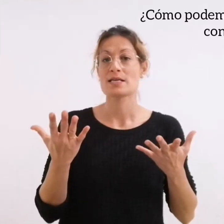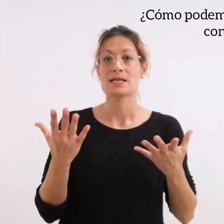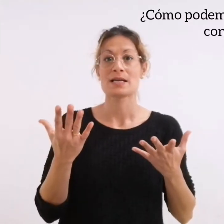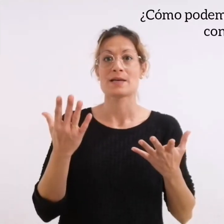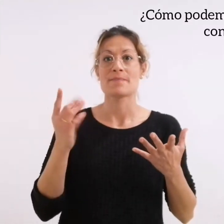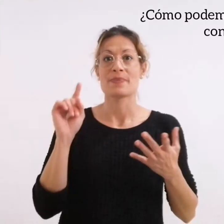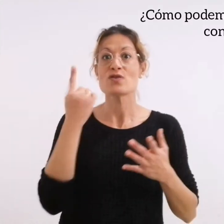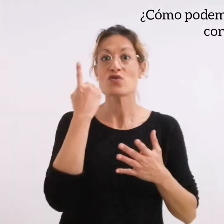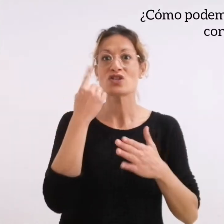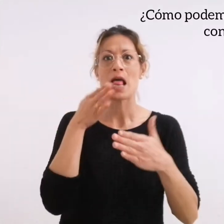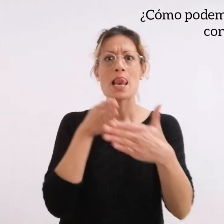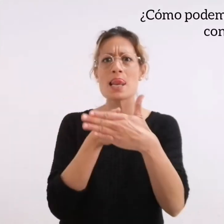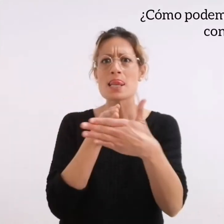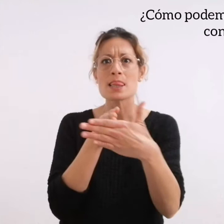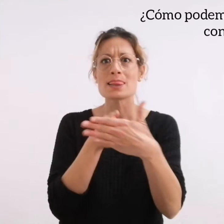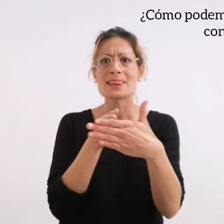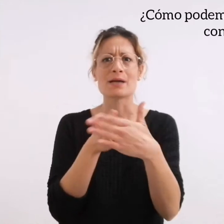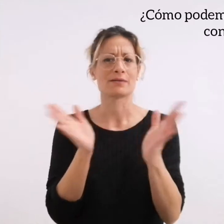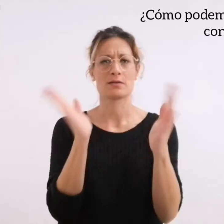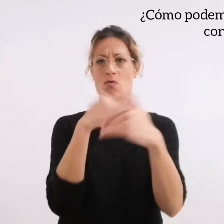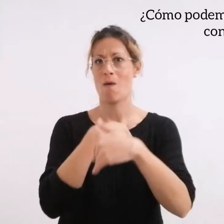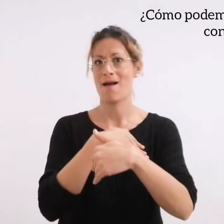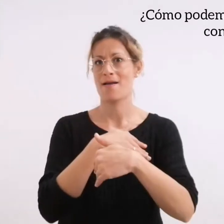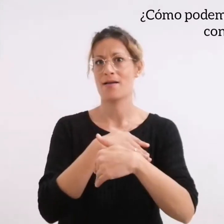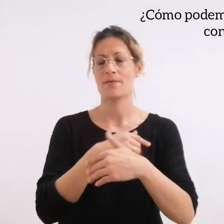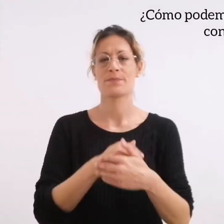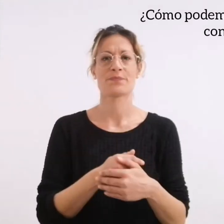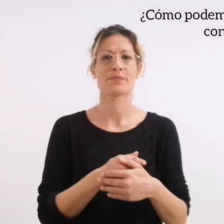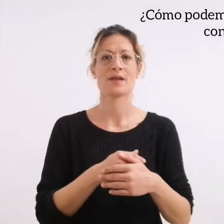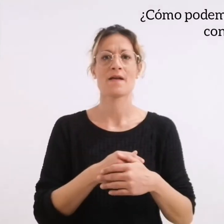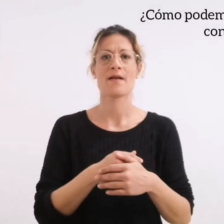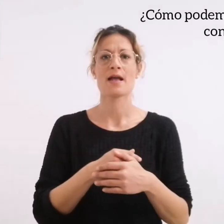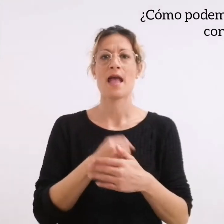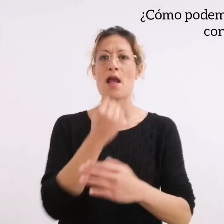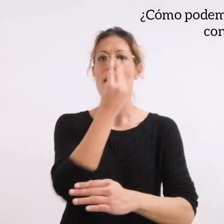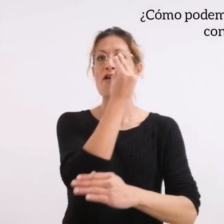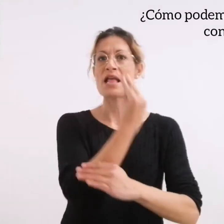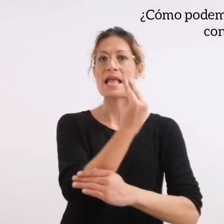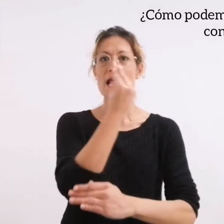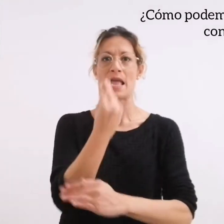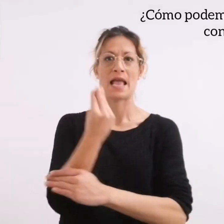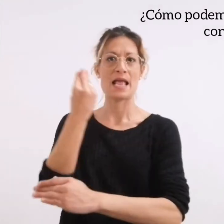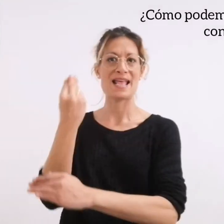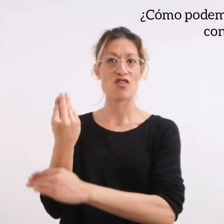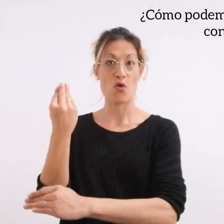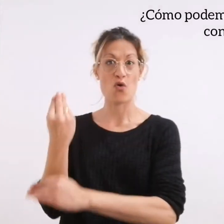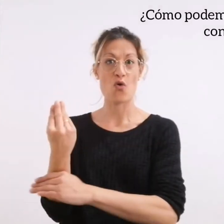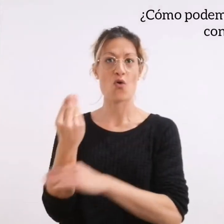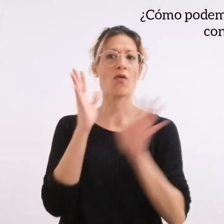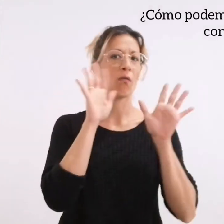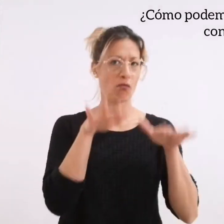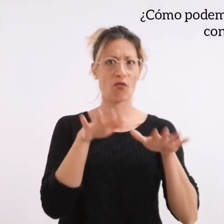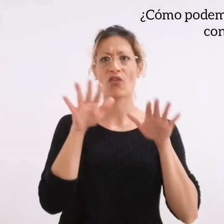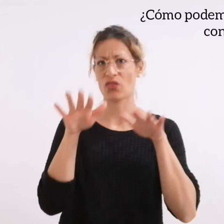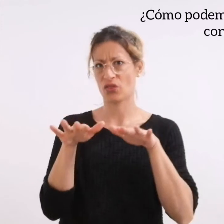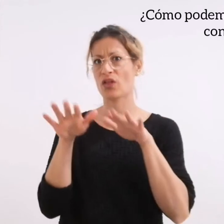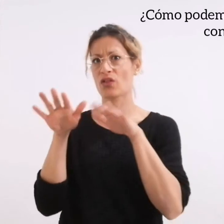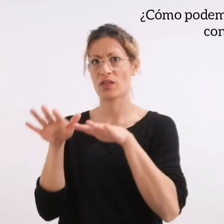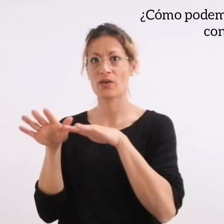nada. Los ídolos, las figuras que la gente adora pensando que es Dios, eso no son Dios. Dios es